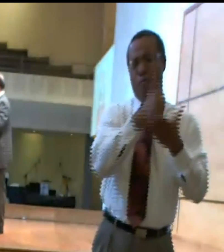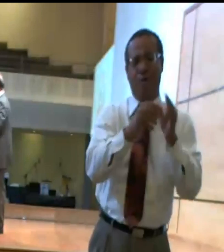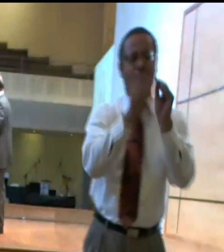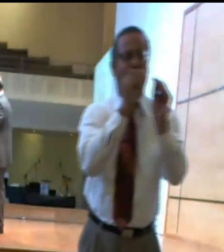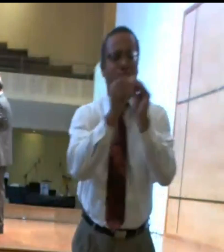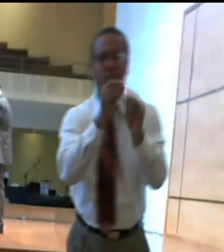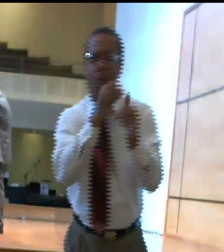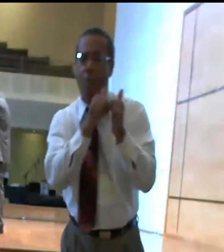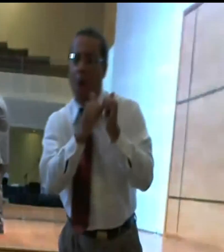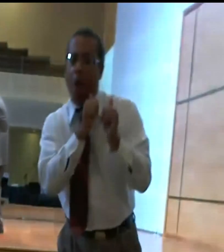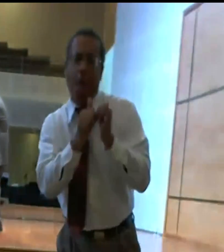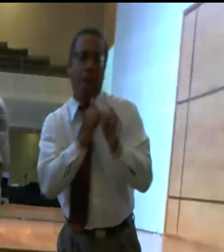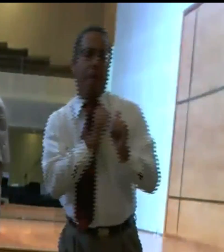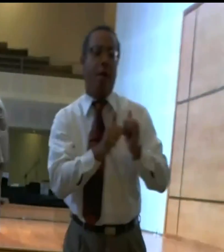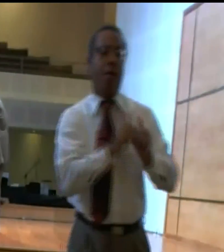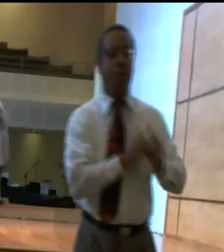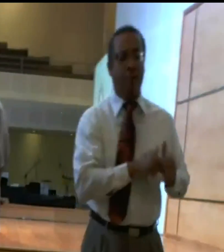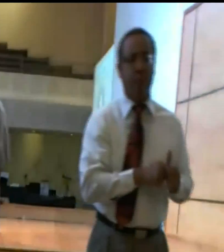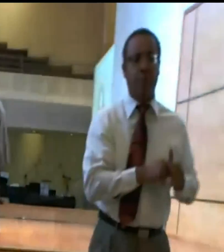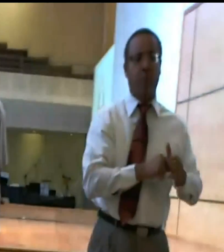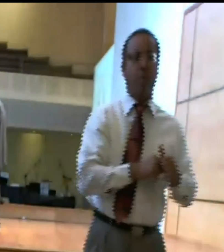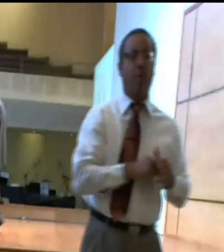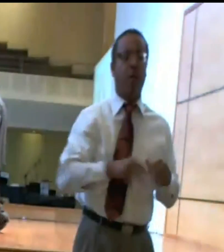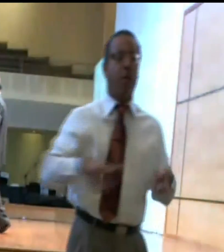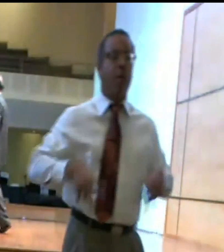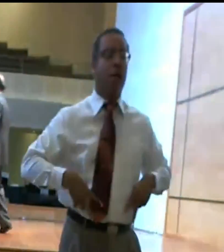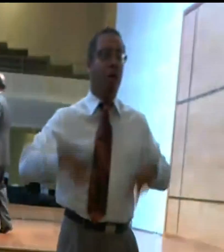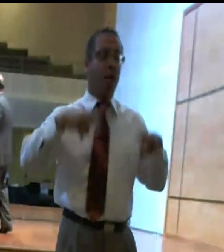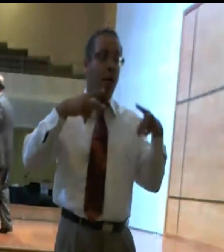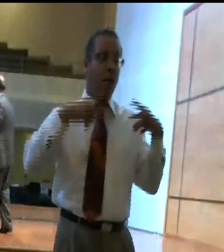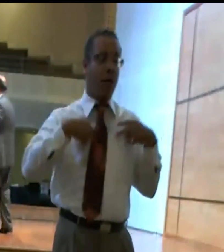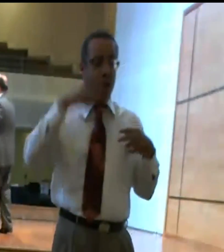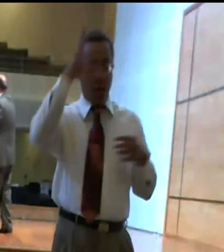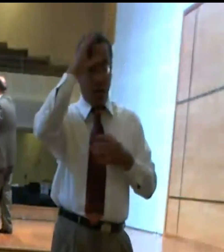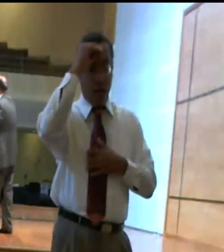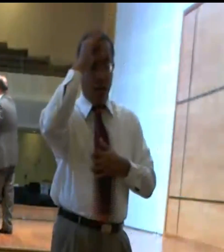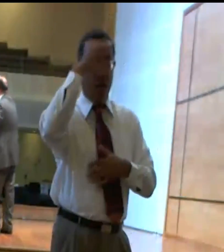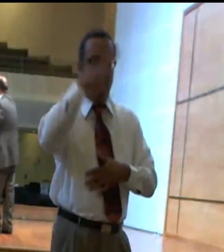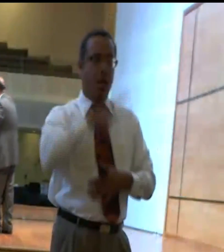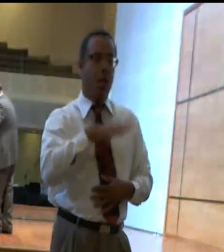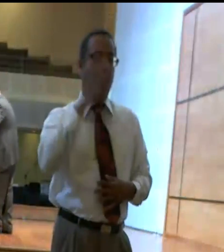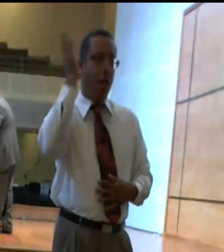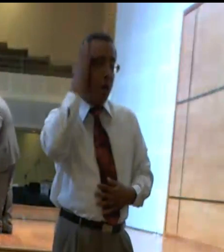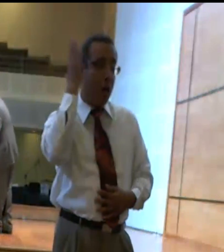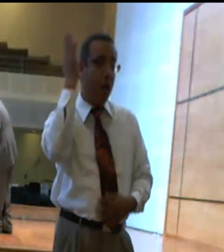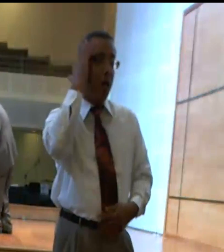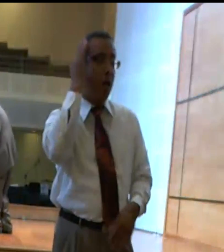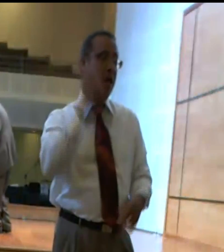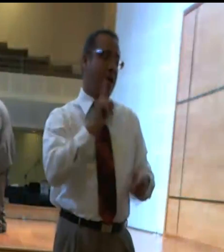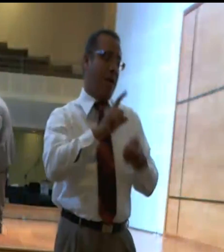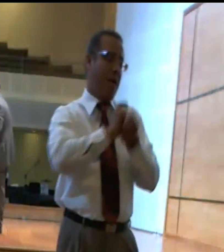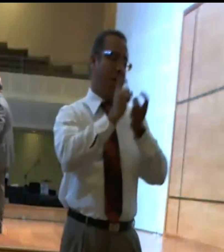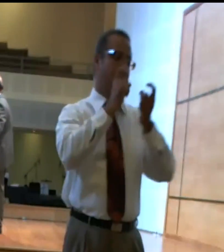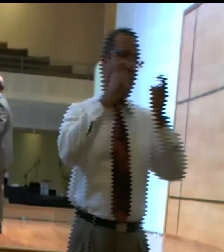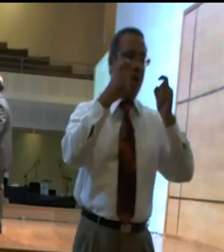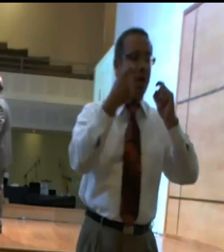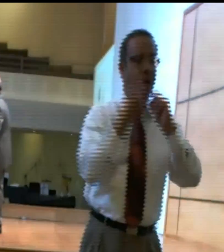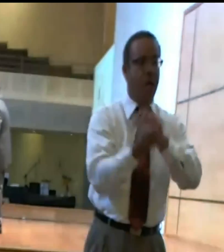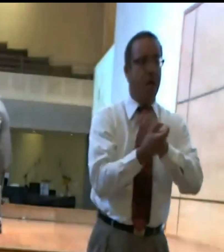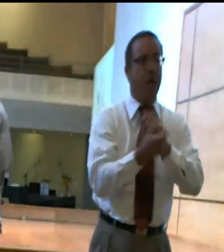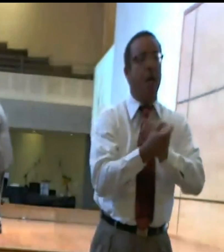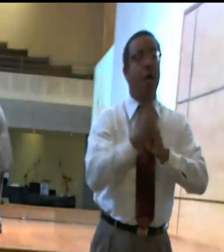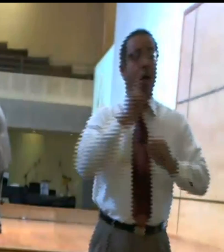solucionar algunos de los enigmas que encontramos en esta vida, y que el hombre sabio es transformado aún en